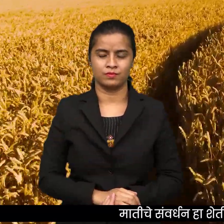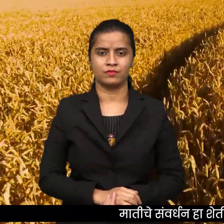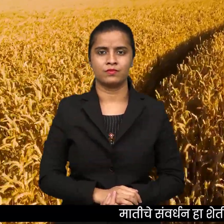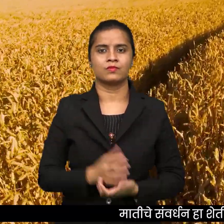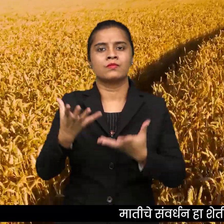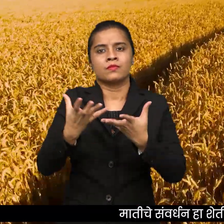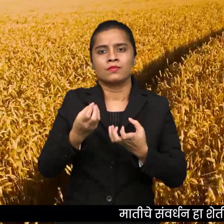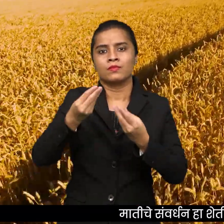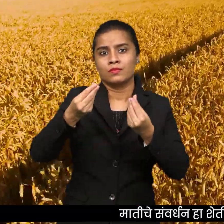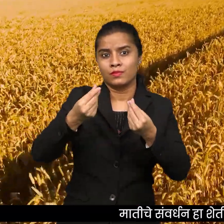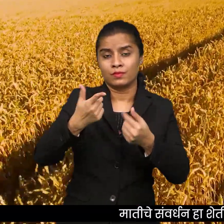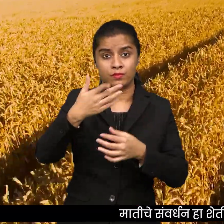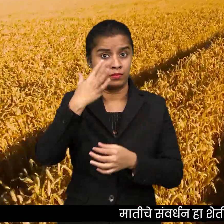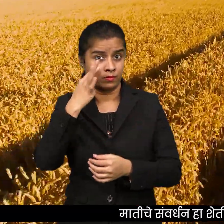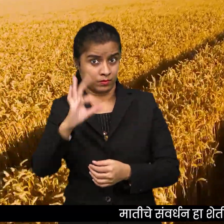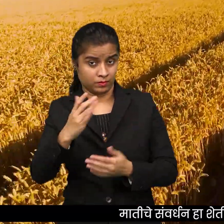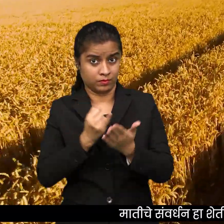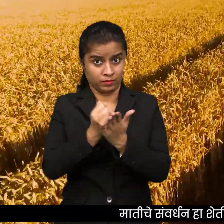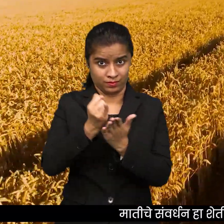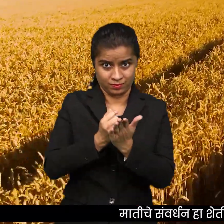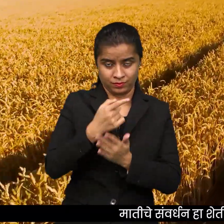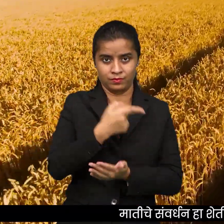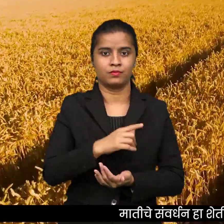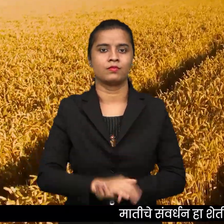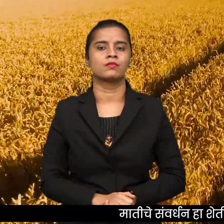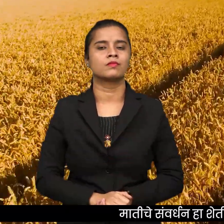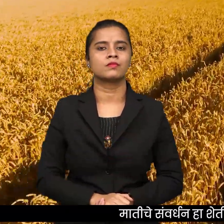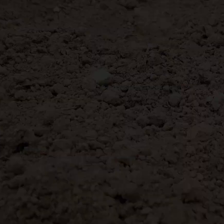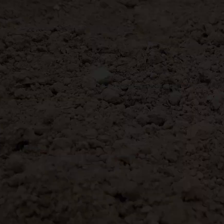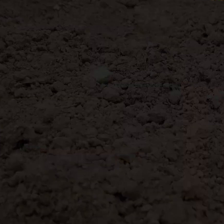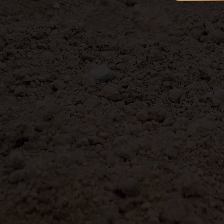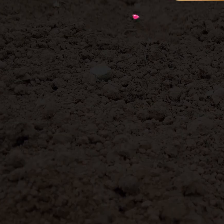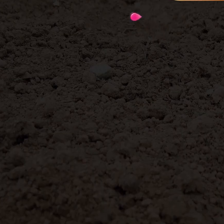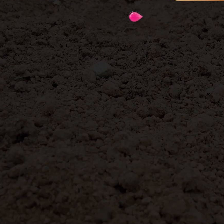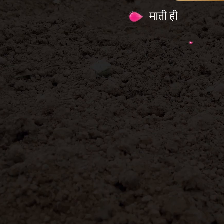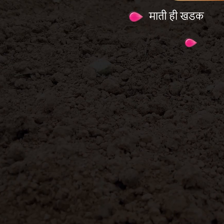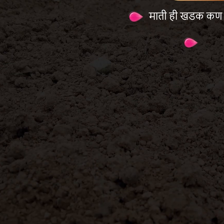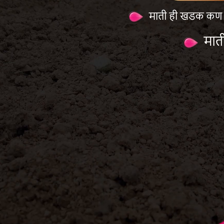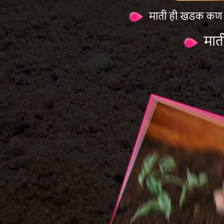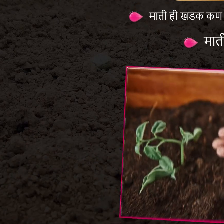मातीची संवर्धन हा शेतीतला महत्त्वाचा घटक आहे.